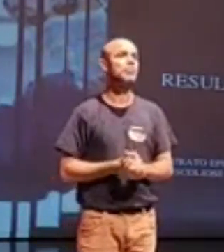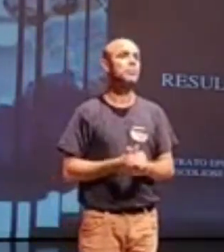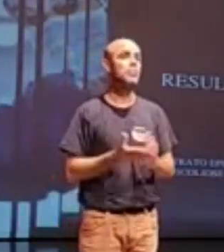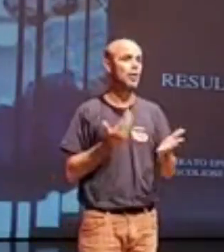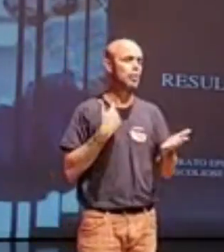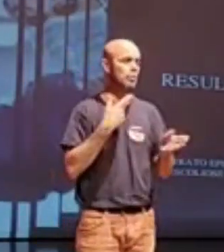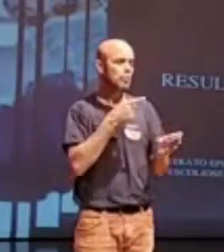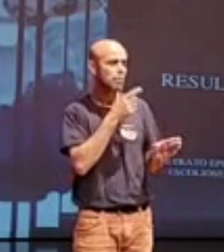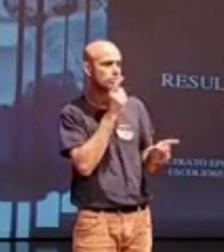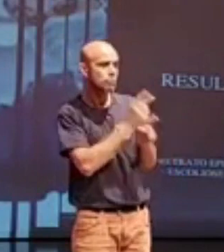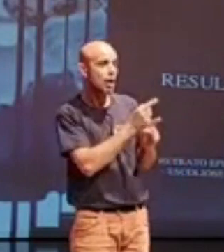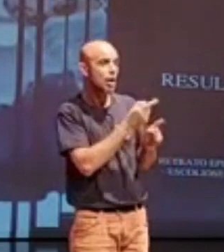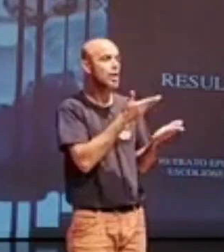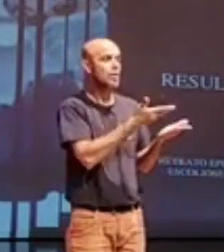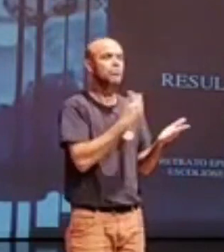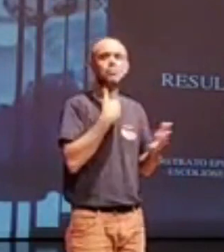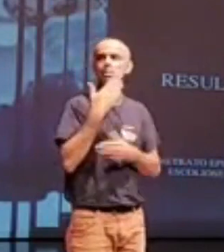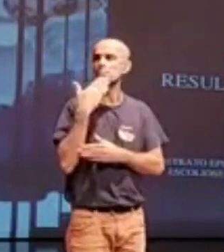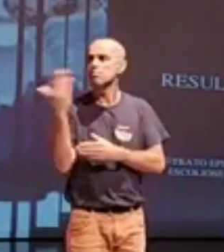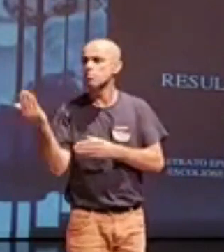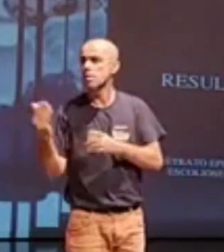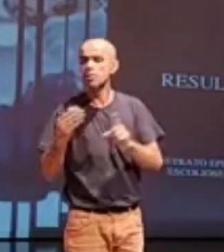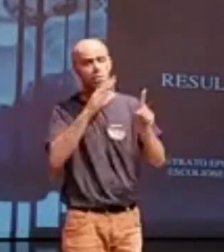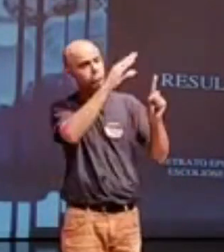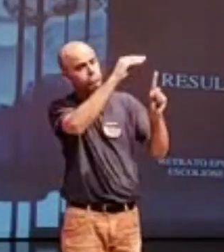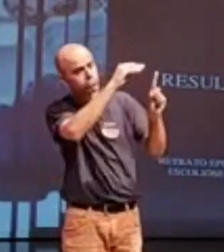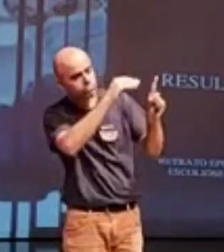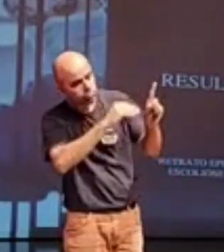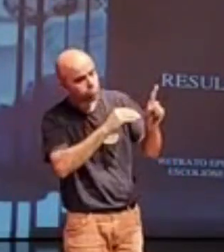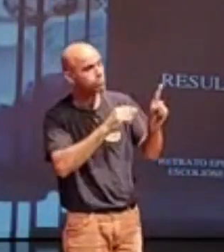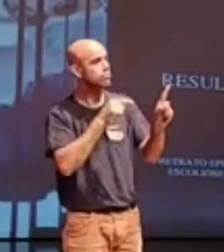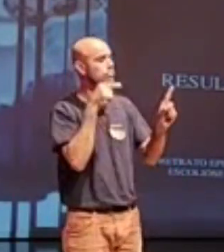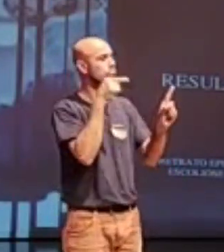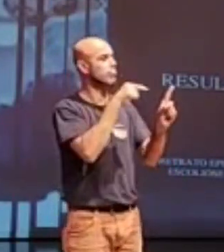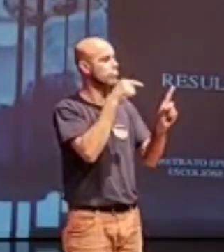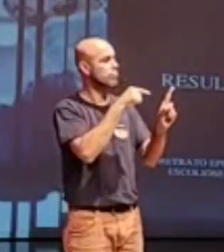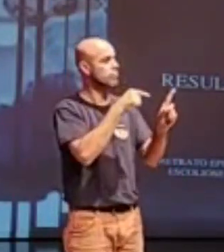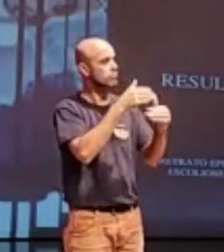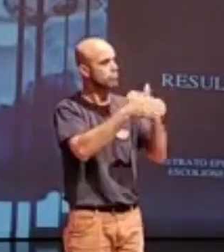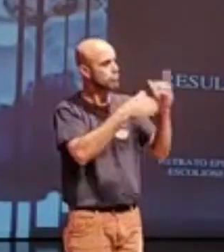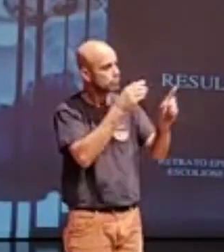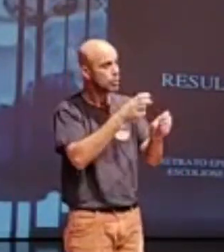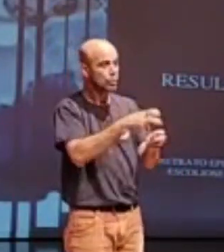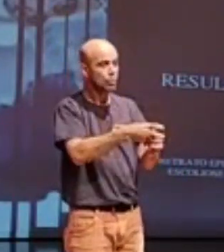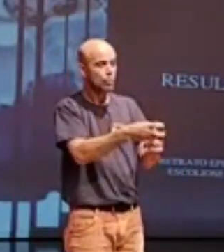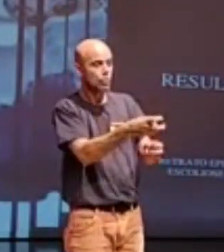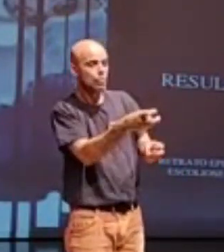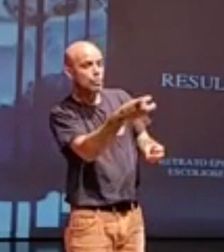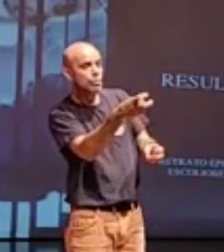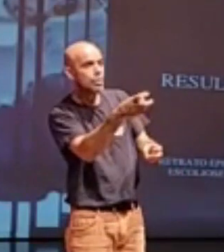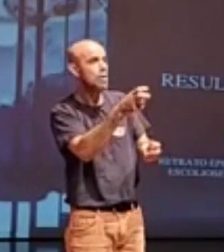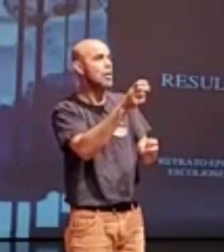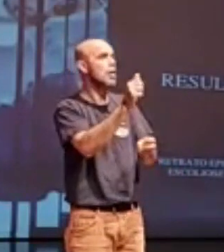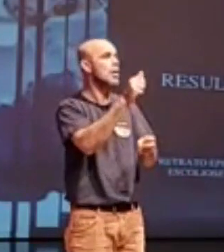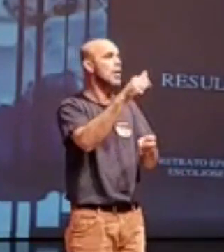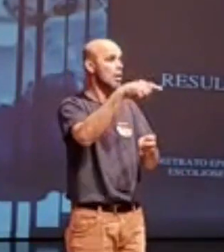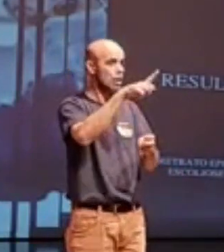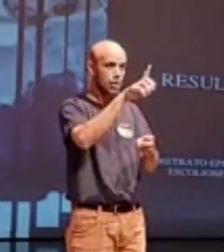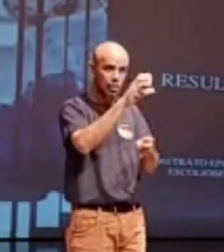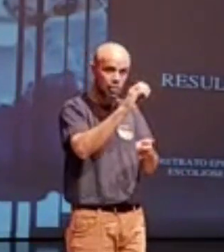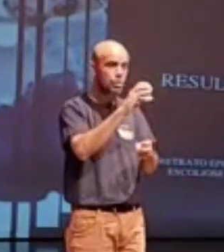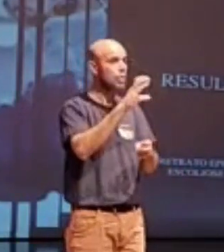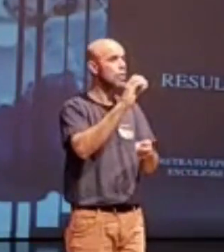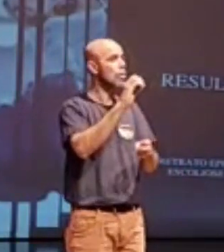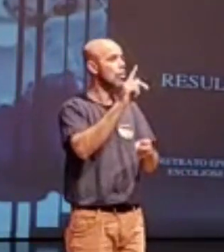fazendo esse diagnóstico, se pede a radiografia, e quando ela passa de 10 graus, se chama ângulo de Cobb. O que é esse ângulo de Cobb?